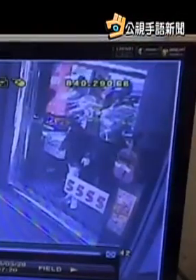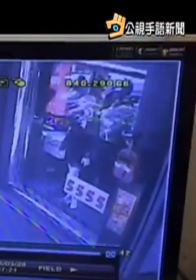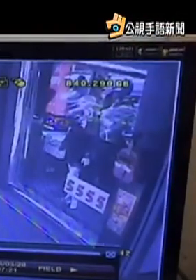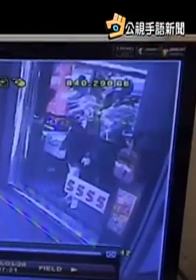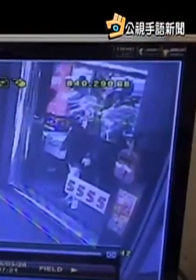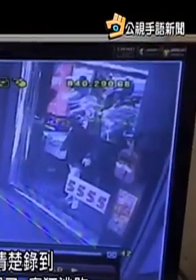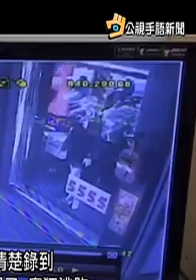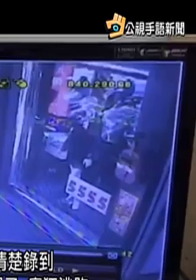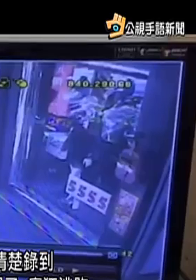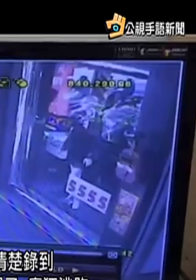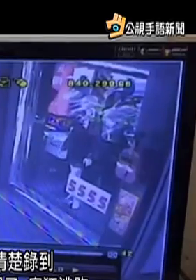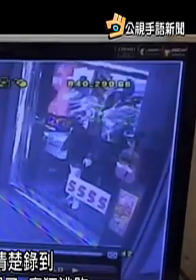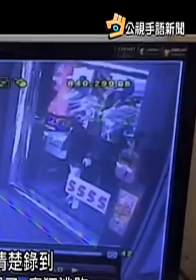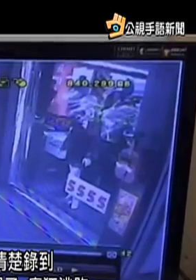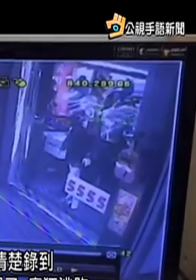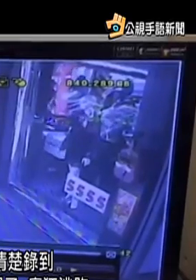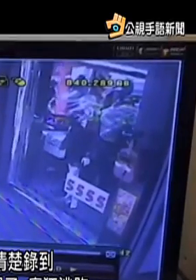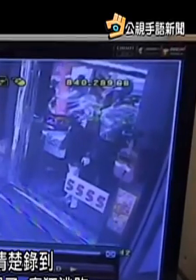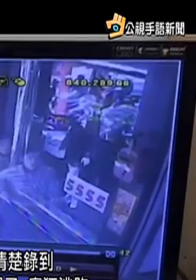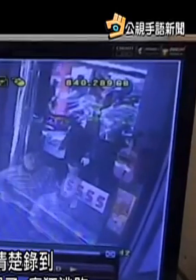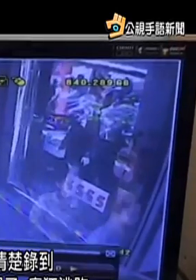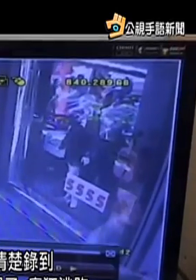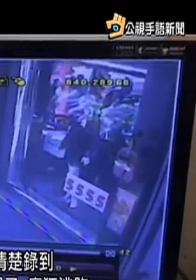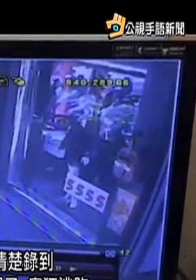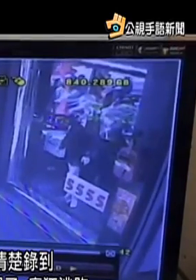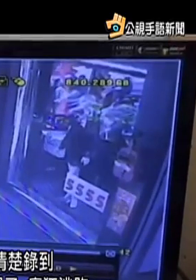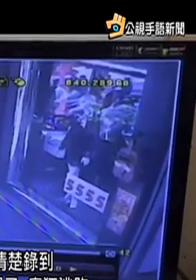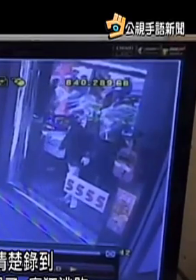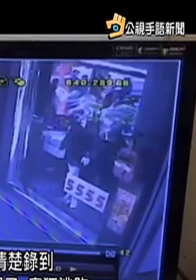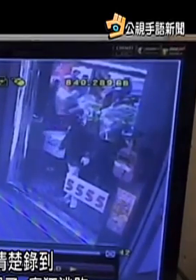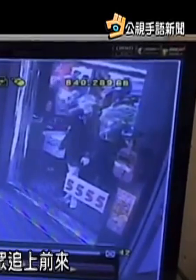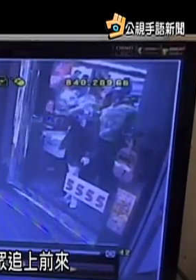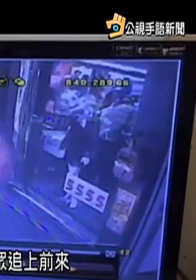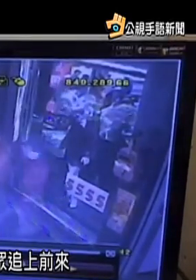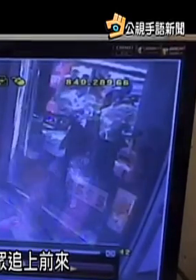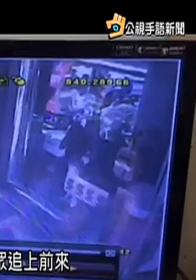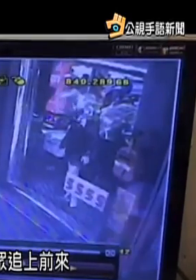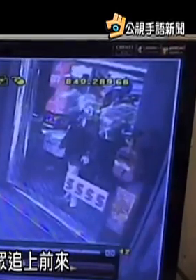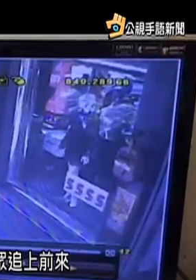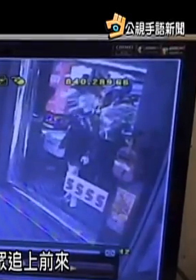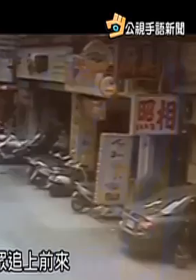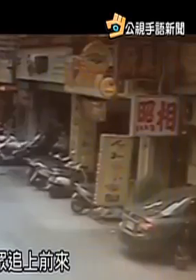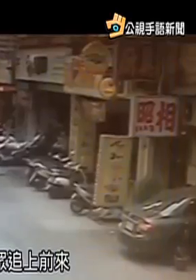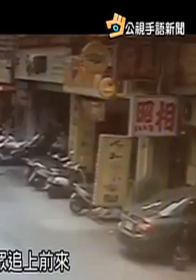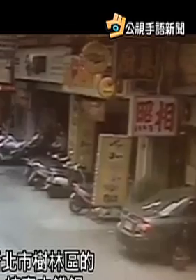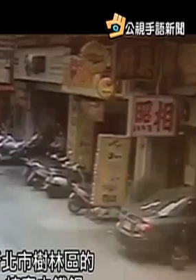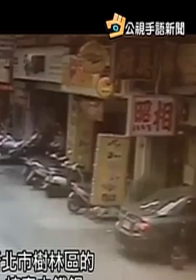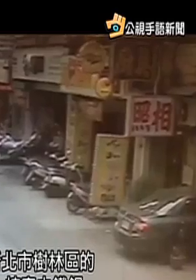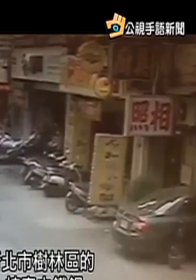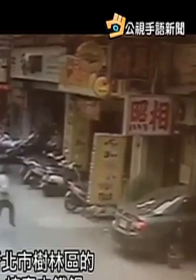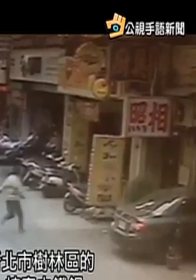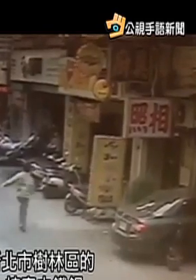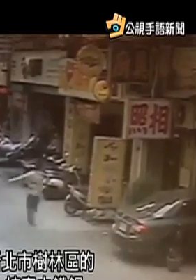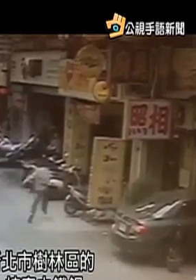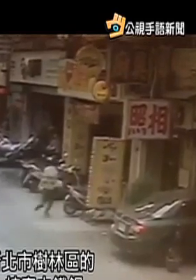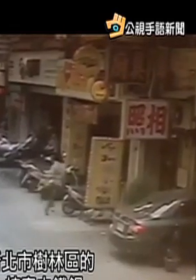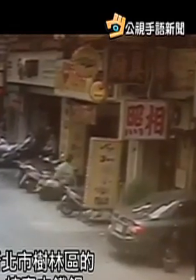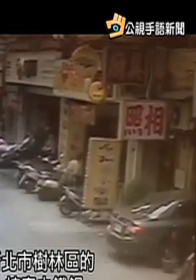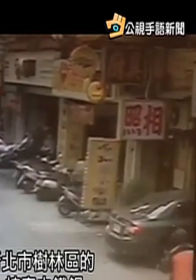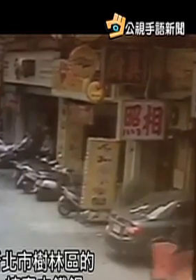监视器画面清楚录到白衣男子手持锯子疯狂逃跑，后面还有民众追上前来。二十九号下午，加竹新北市树林区的